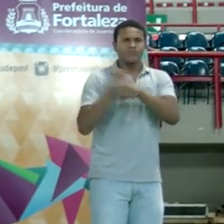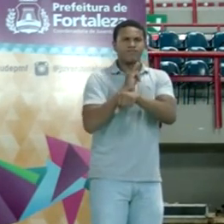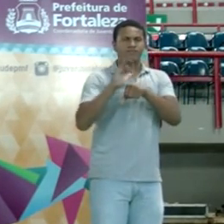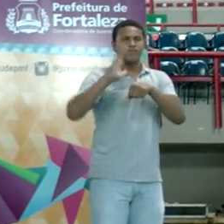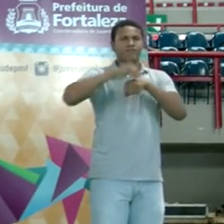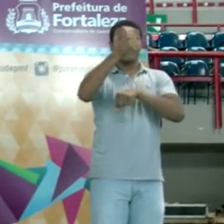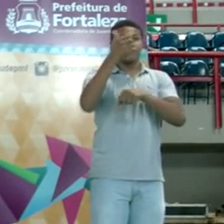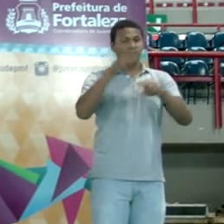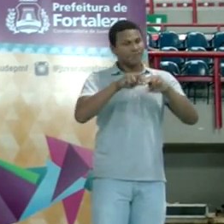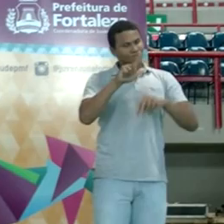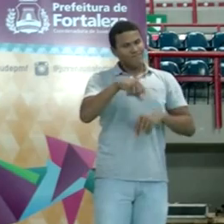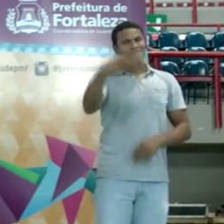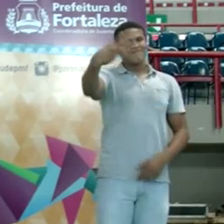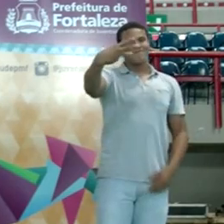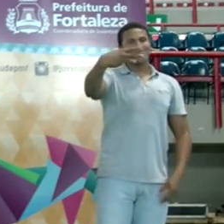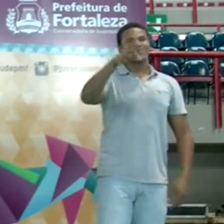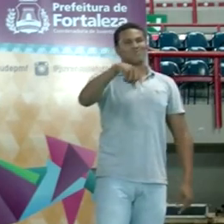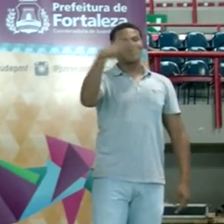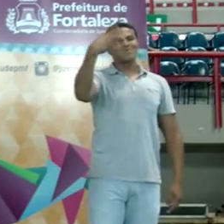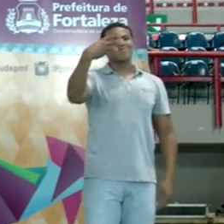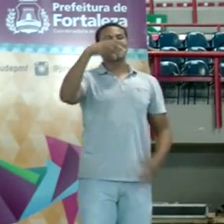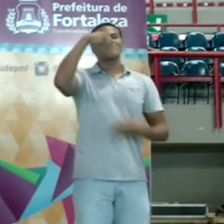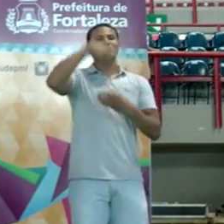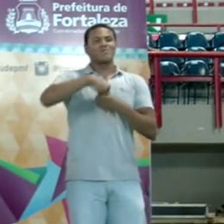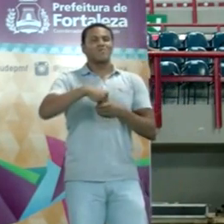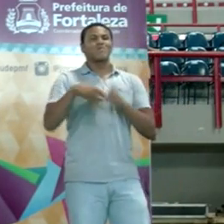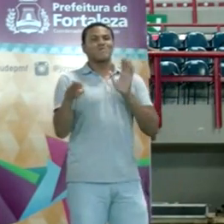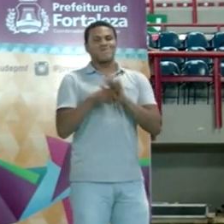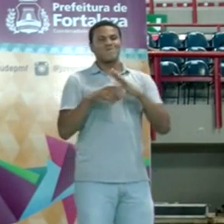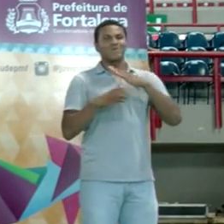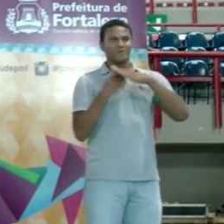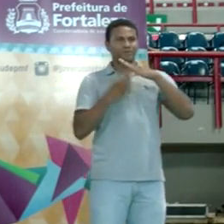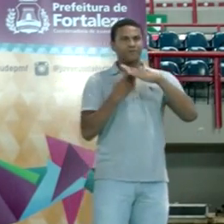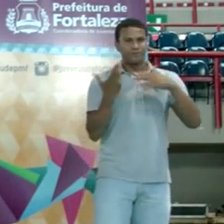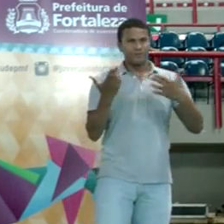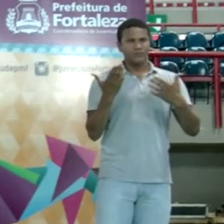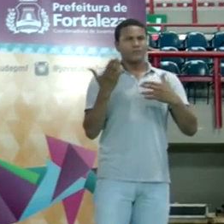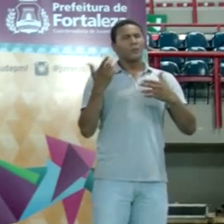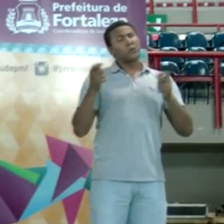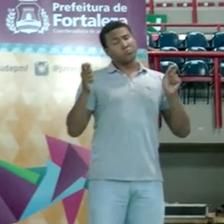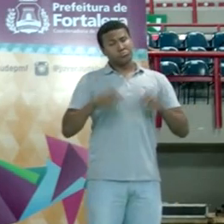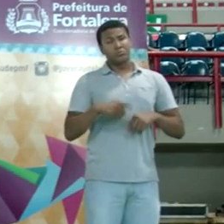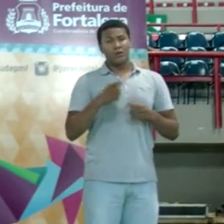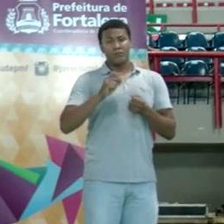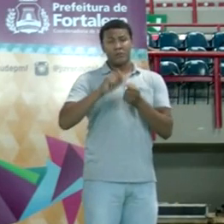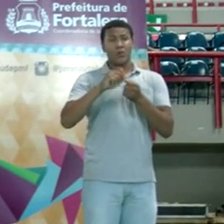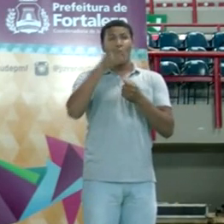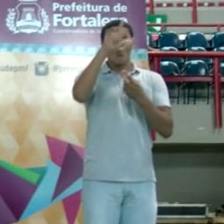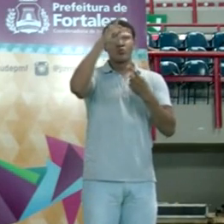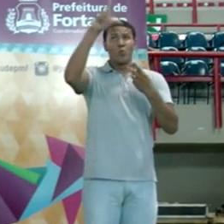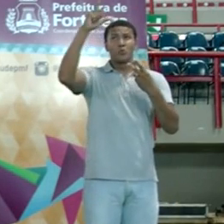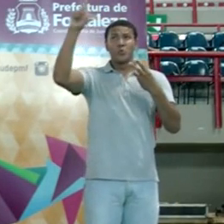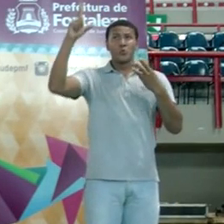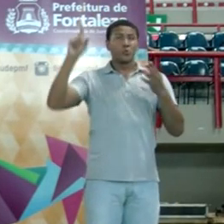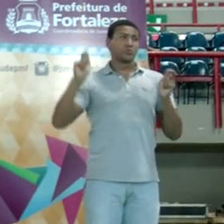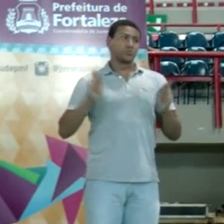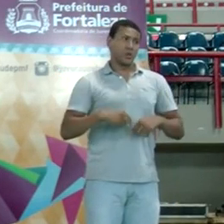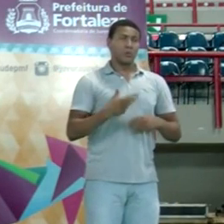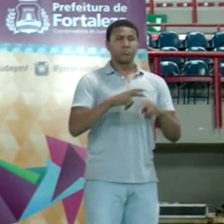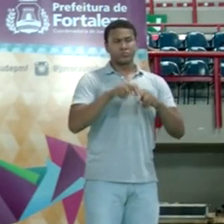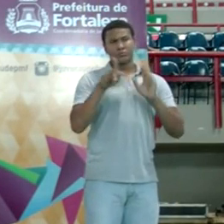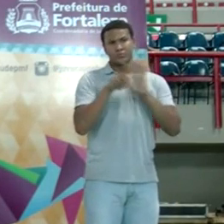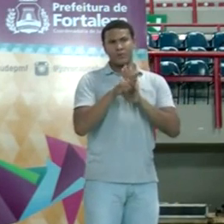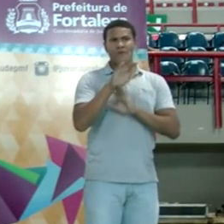funciona. Então é uma terceirização dentro da empresa, propriamente dito. E pode ser feito para outros lugares. Então é típica do